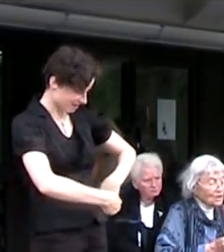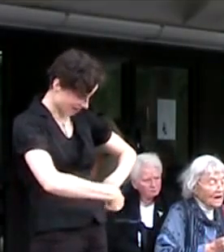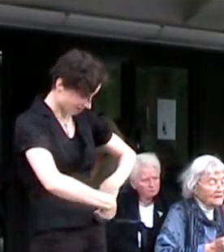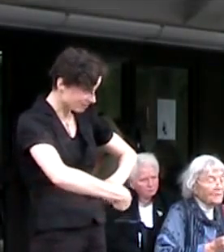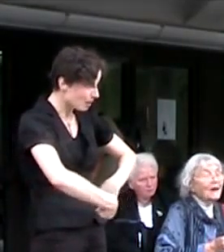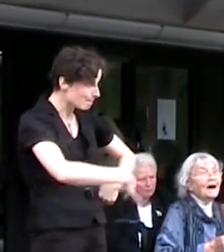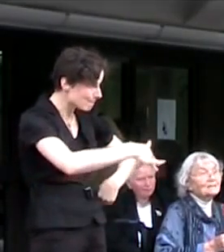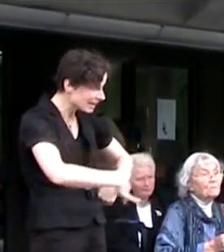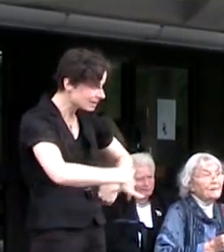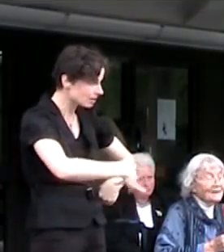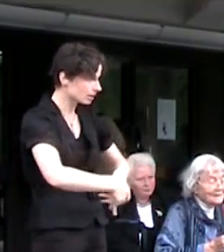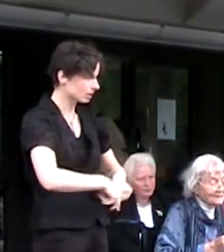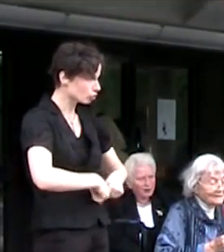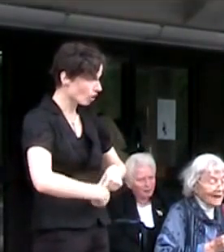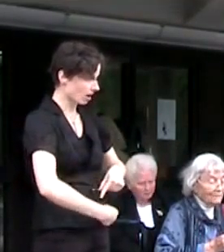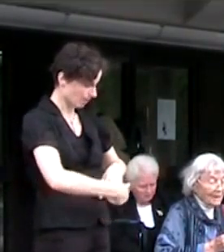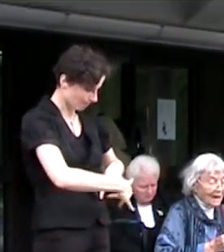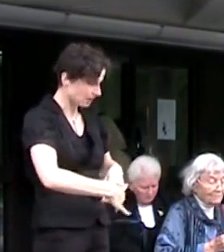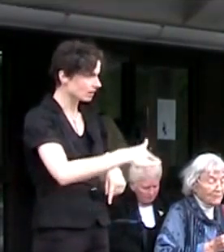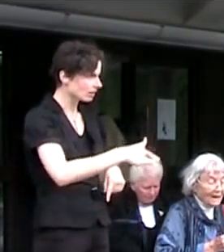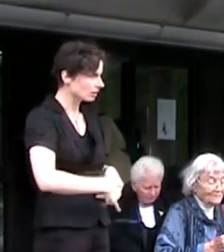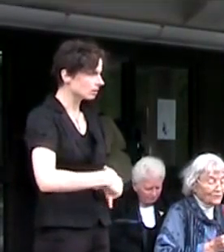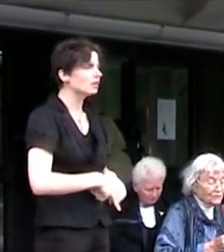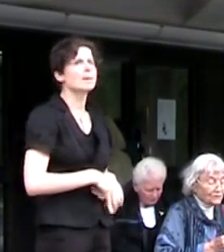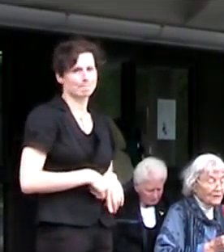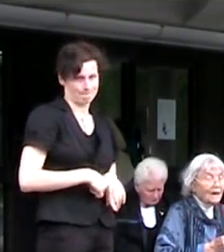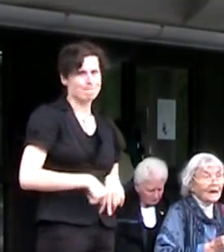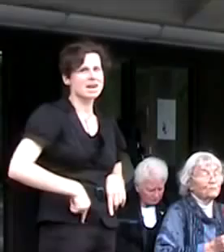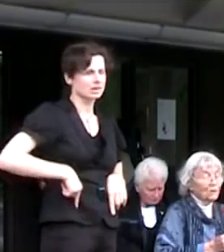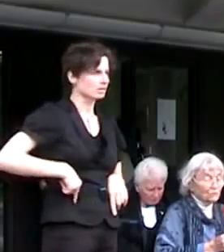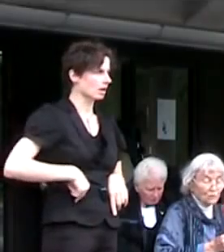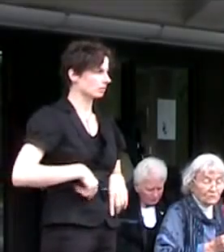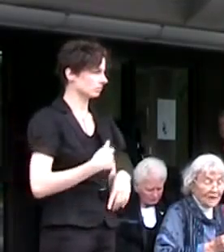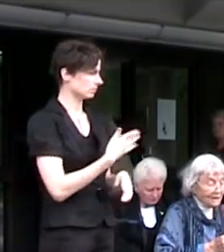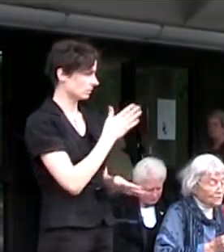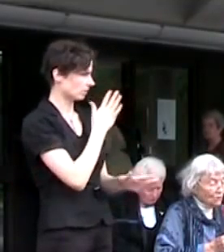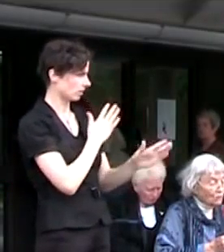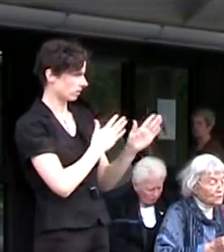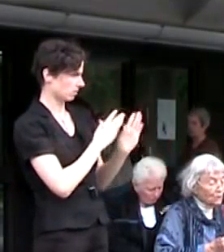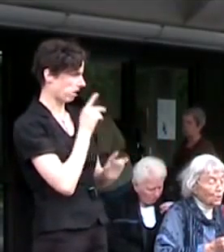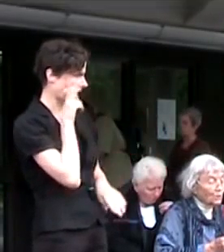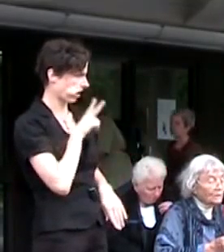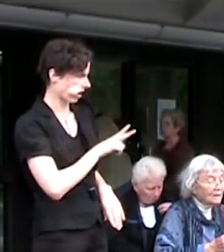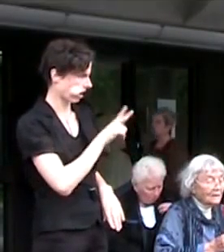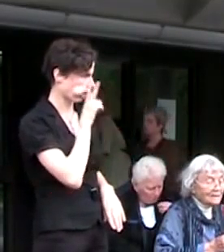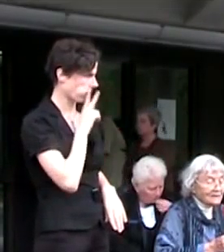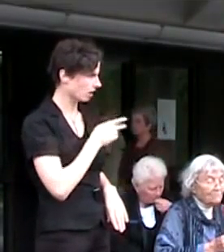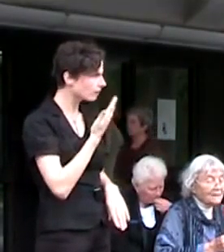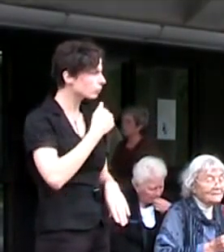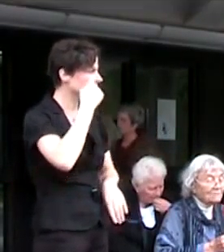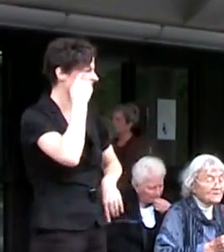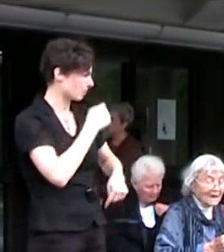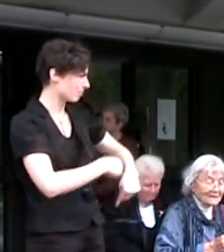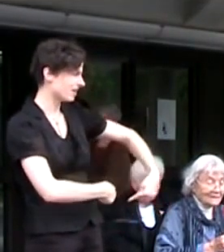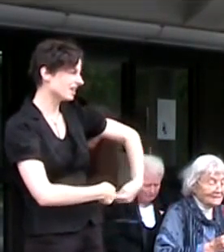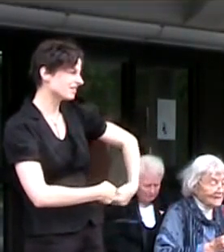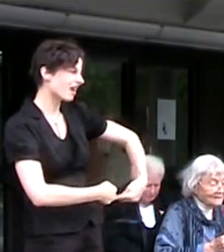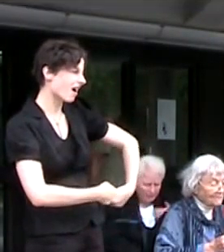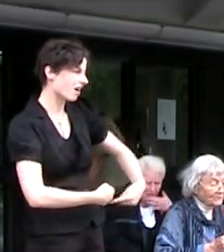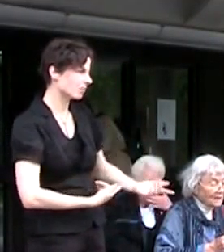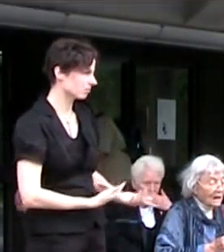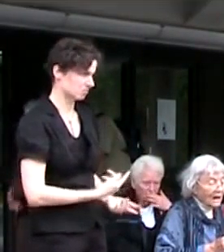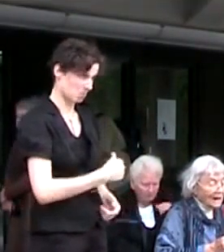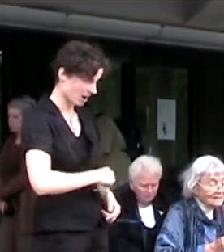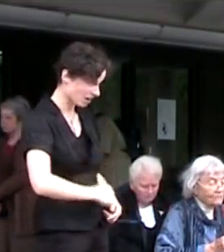der Scheide als Blinddarmnarben beantwortet. Hatte man uns auch darin zu Hause belogen, dass der Blinddarm seitlich